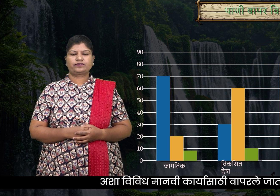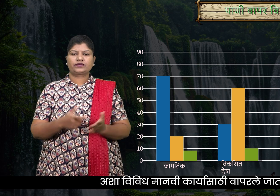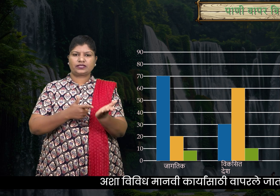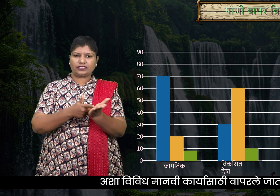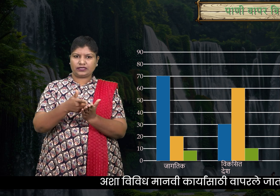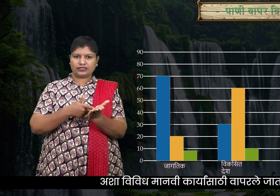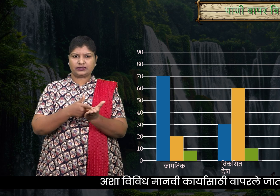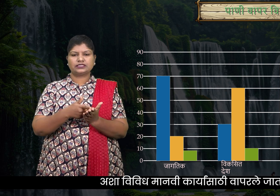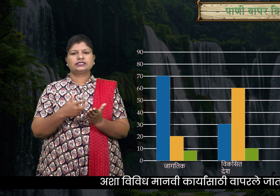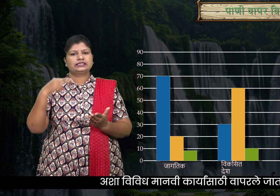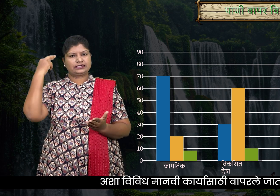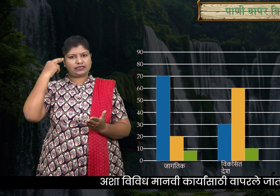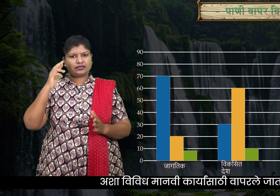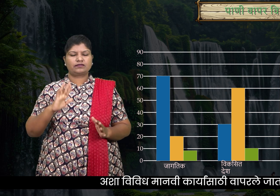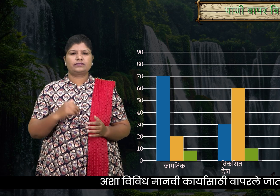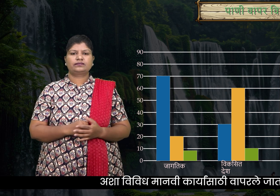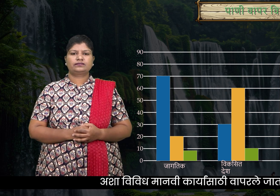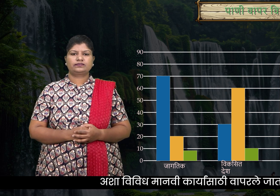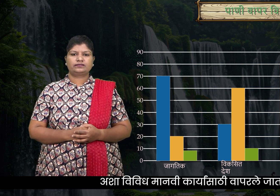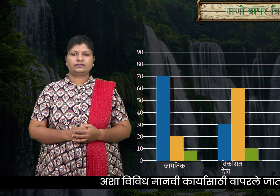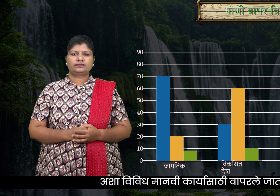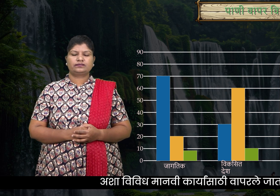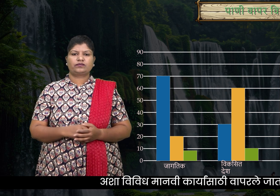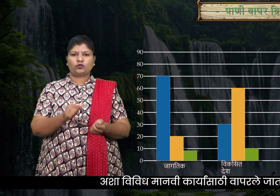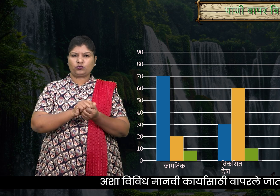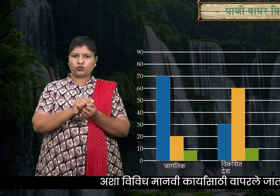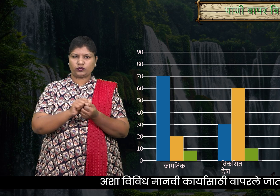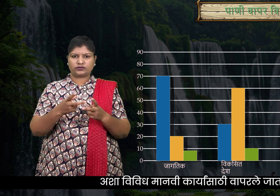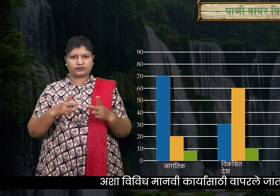अशा विविध मानवी कार्यांसाठी वापरले जातात.